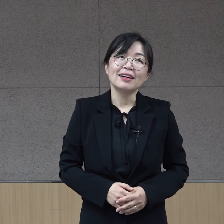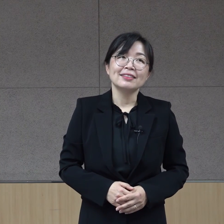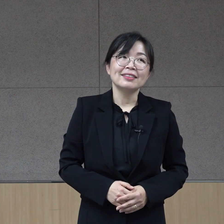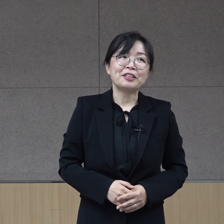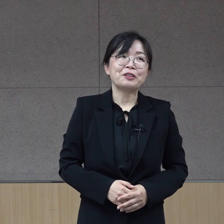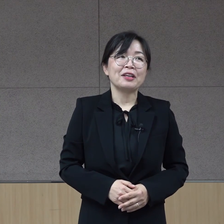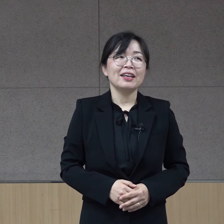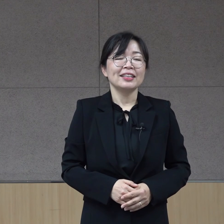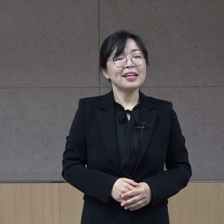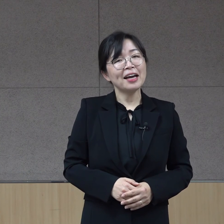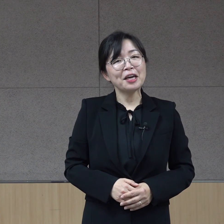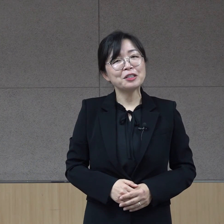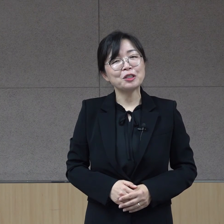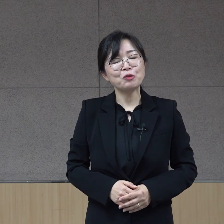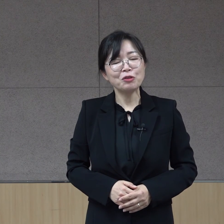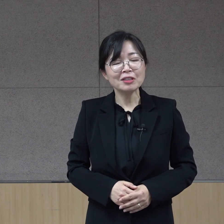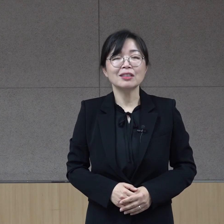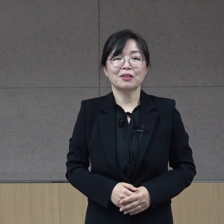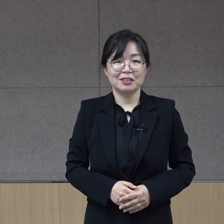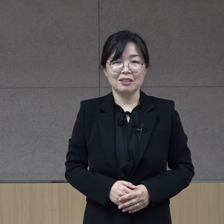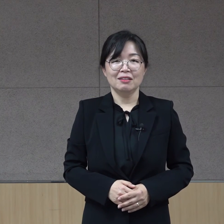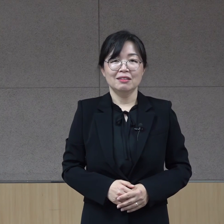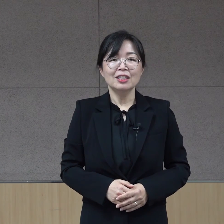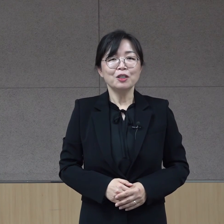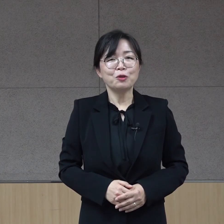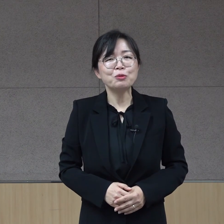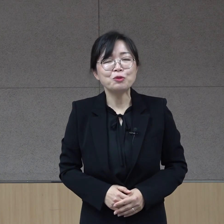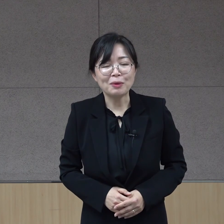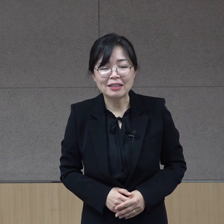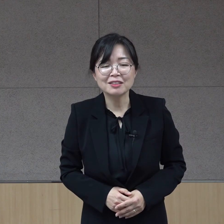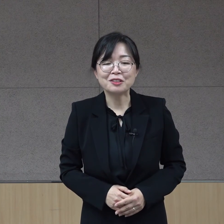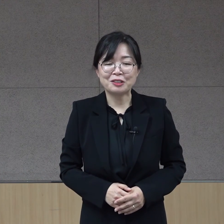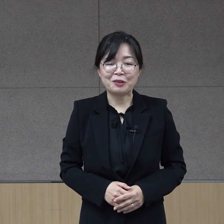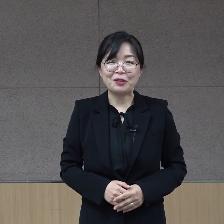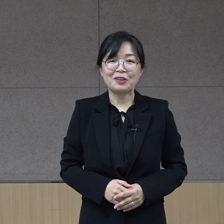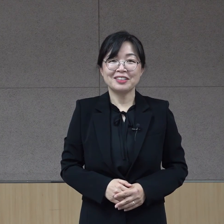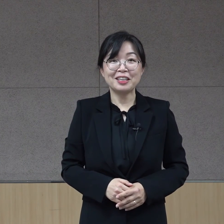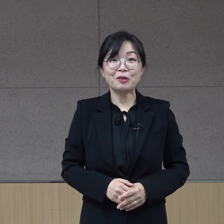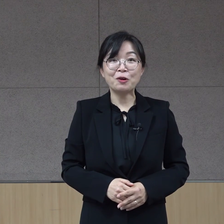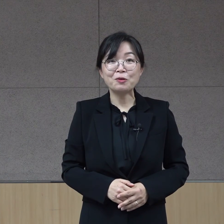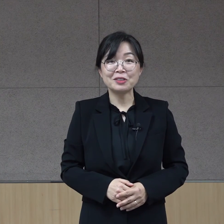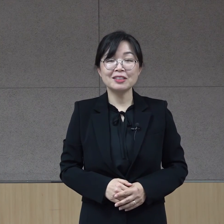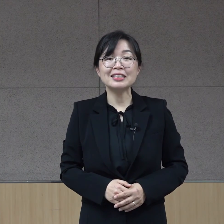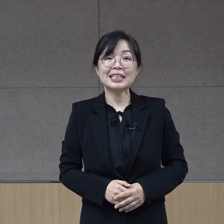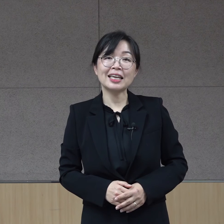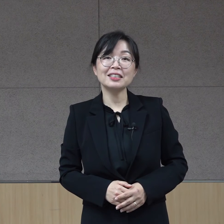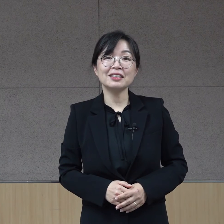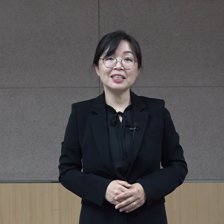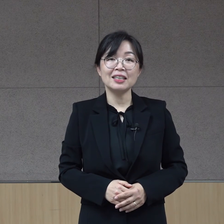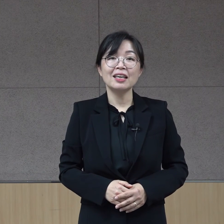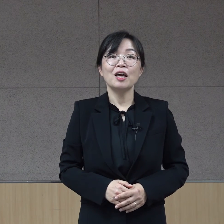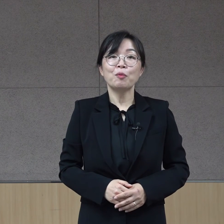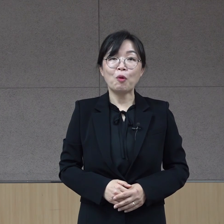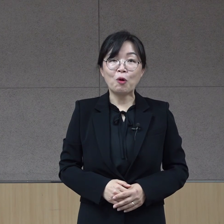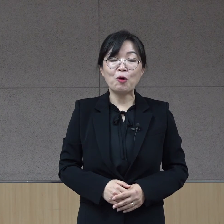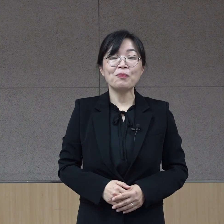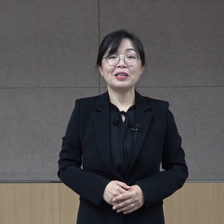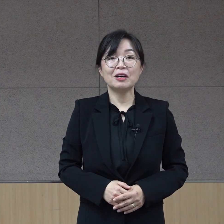우리나라는 예전에 사계절이 뚜렷하다고 했어요. 요즘은 좀 안 그렇죠. 그래도 우리는 사계절이 봄,